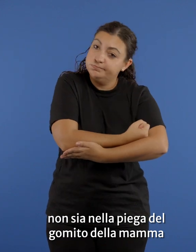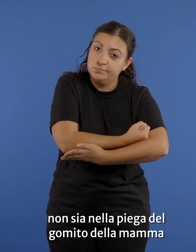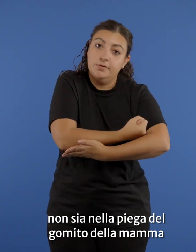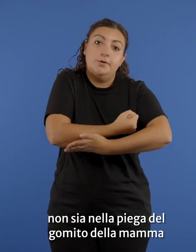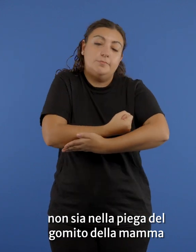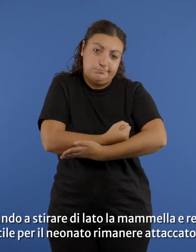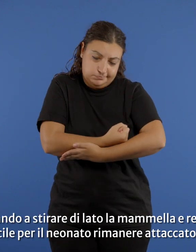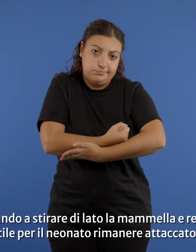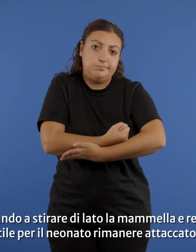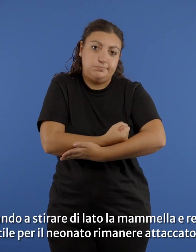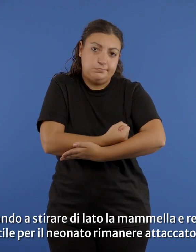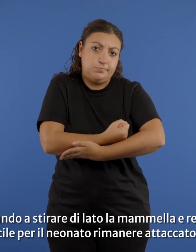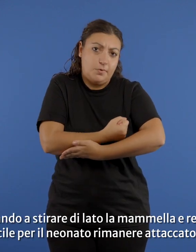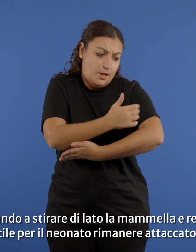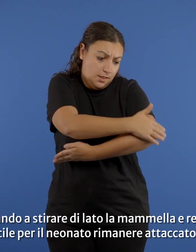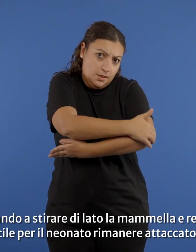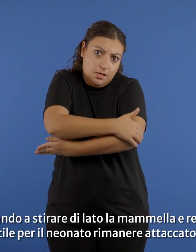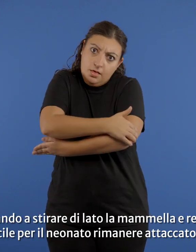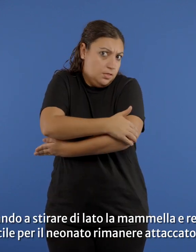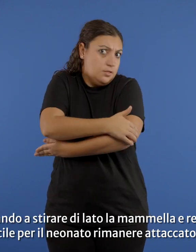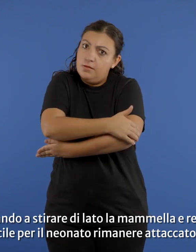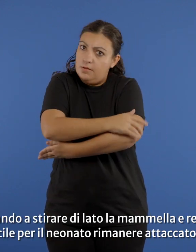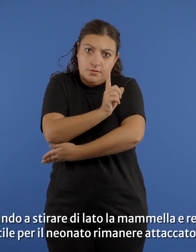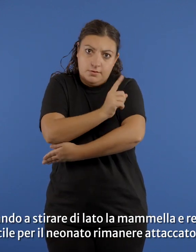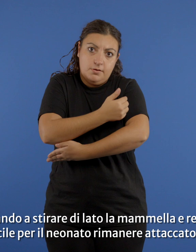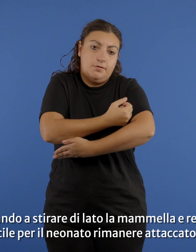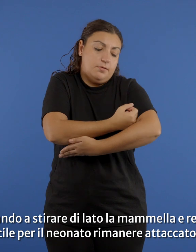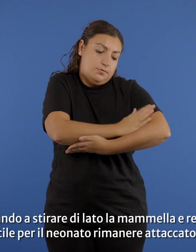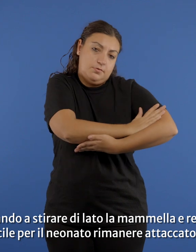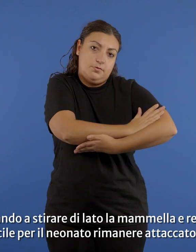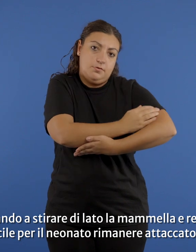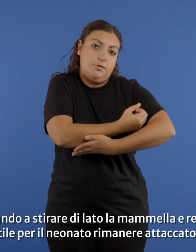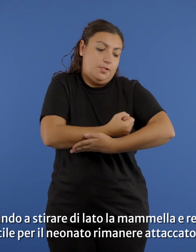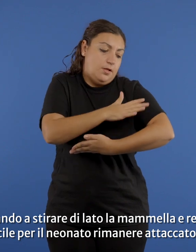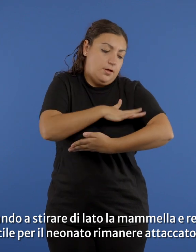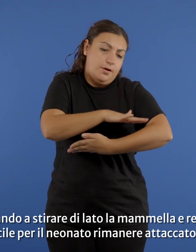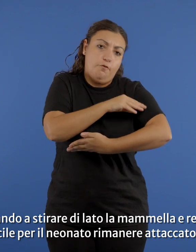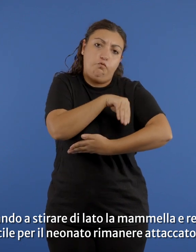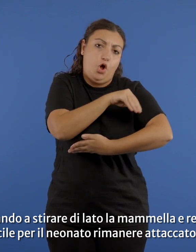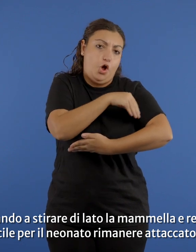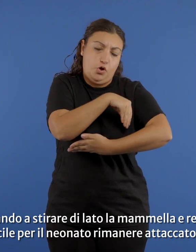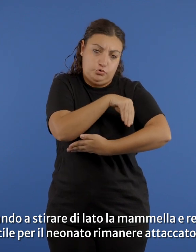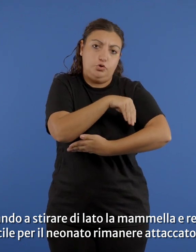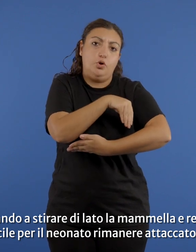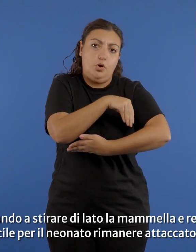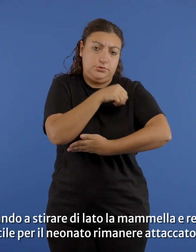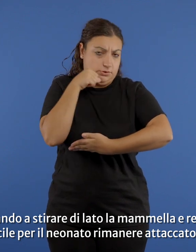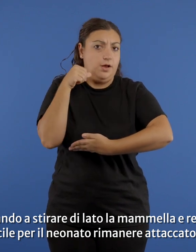mamma andando a stirare di lato la mammella e Rendendo difficile per il neonato rimanere